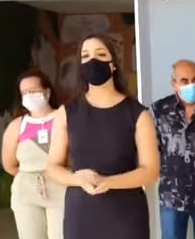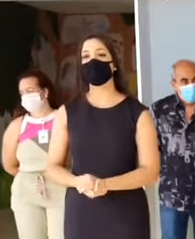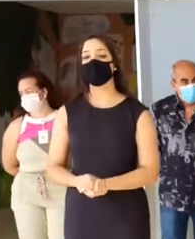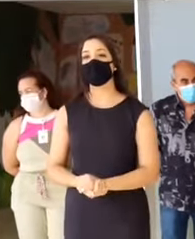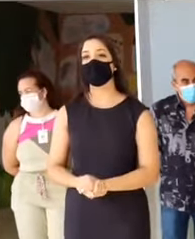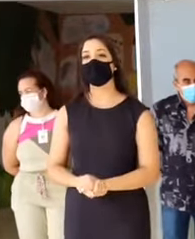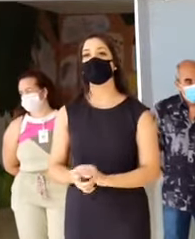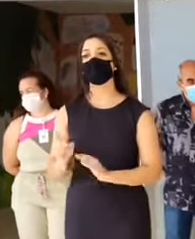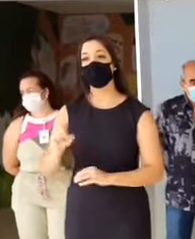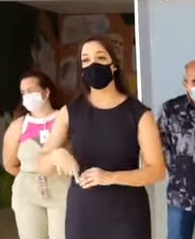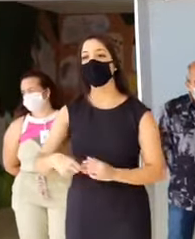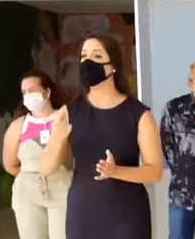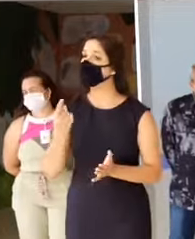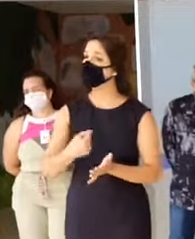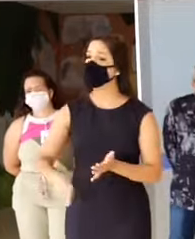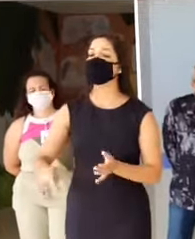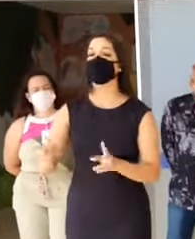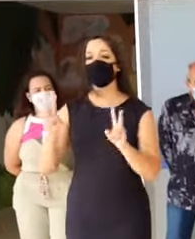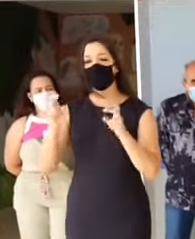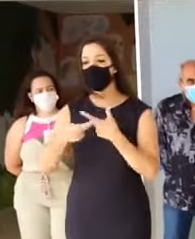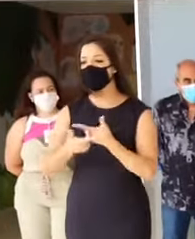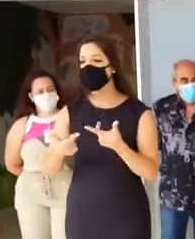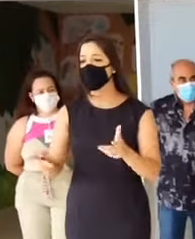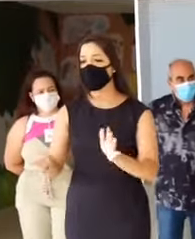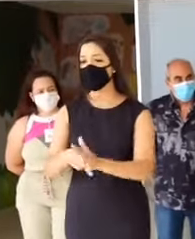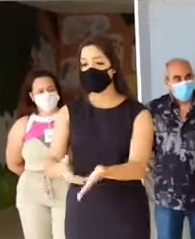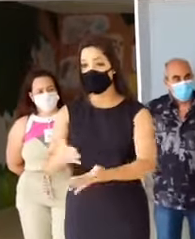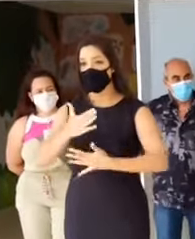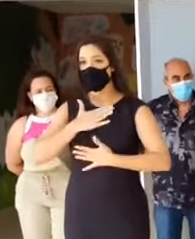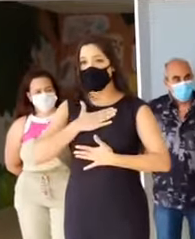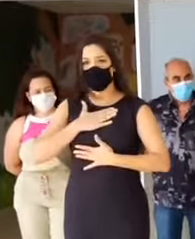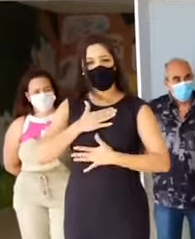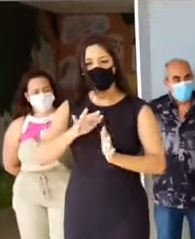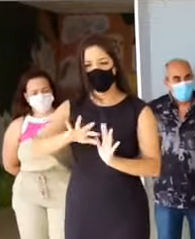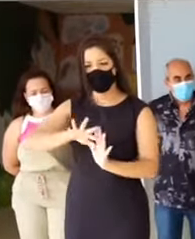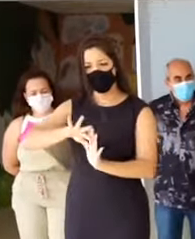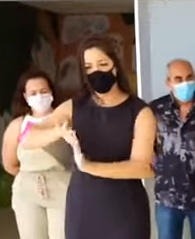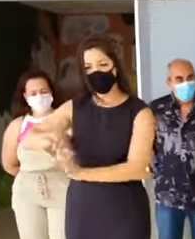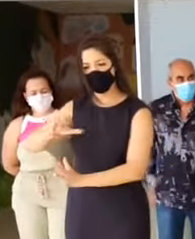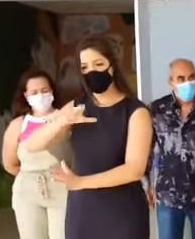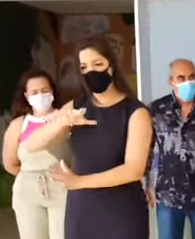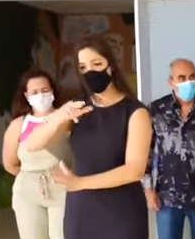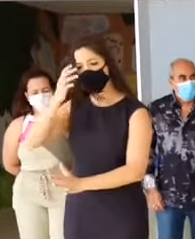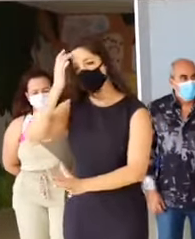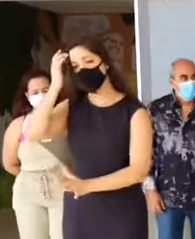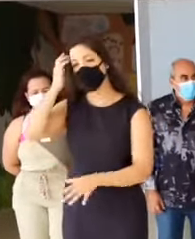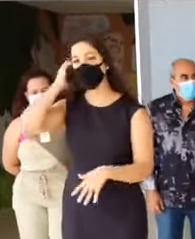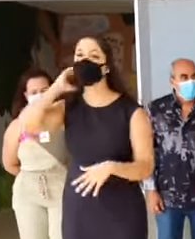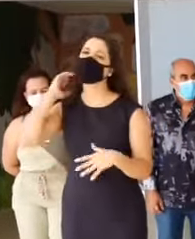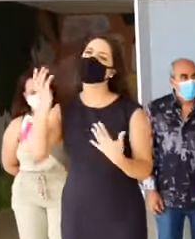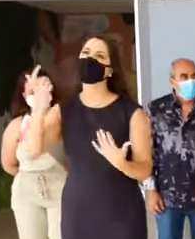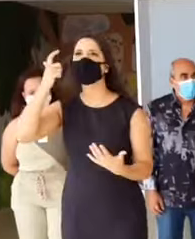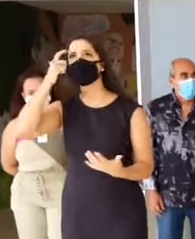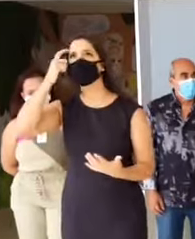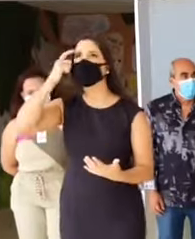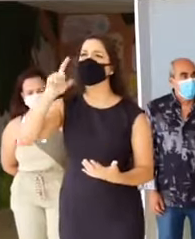são assuntos que não são pertinentes a mim, eu não quero entrar nele. Falei, doutor Leonardo, nós temos que buscar uma